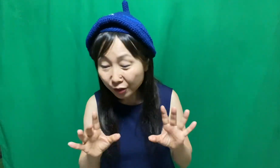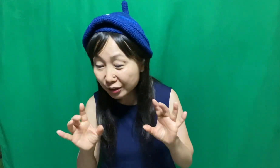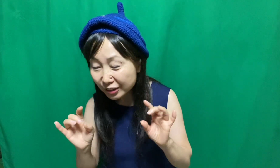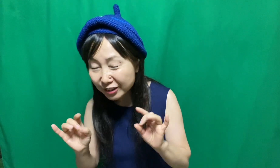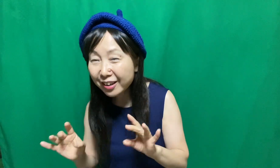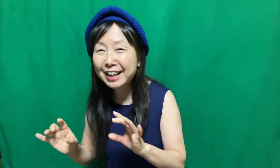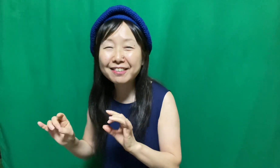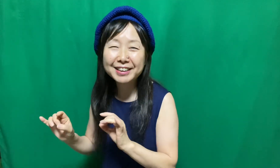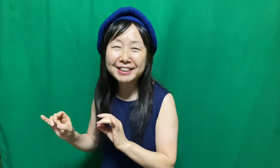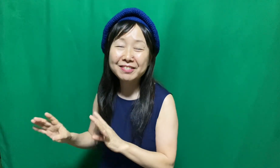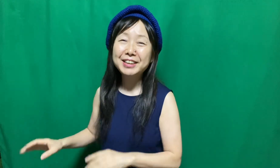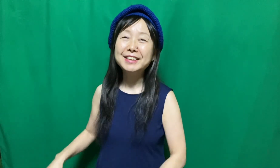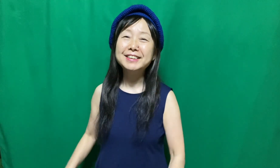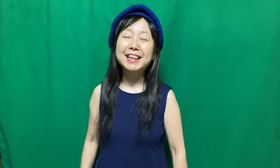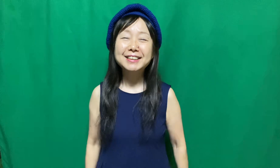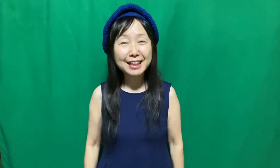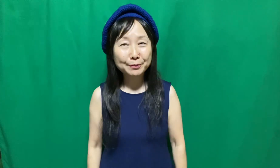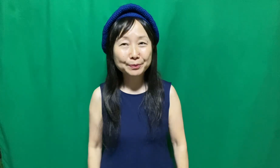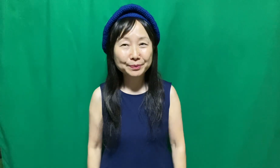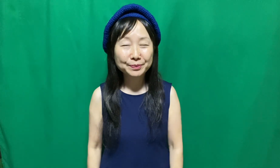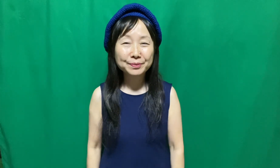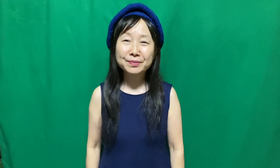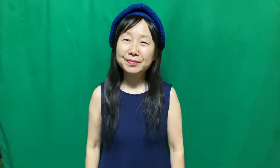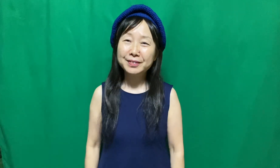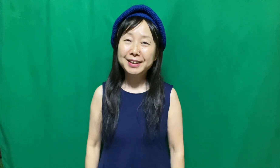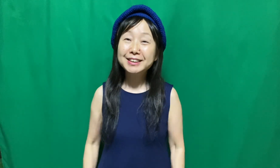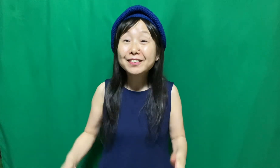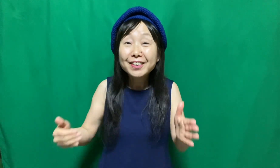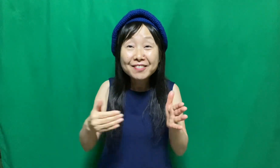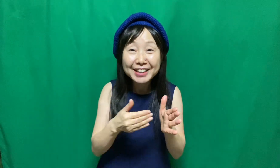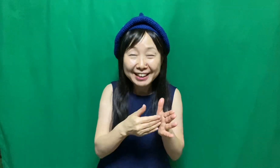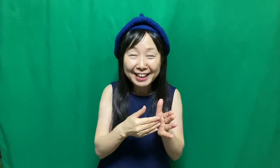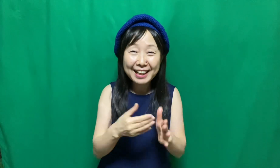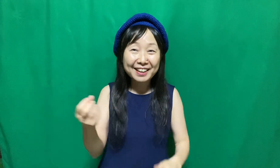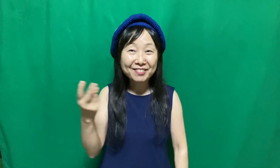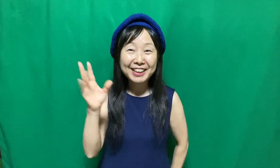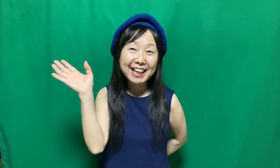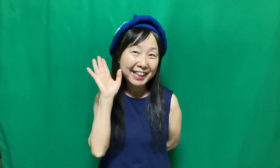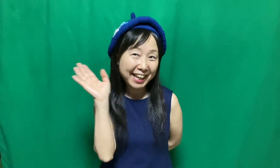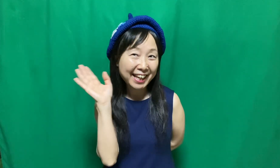様子を表してみてください。一応ここまでね、またね。